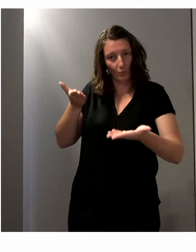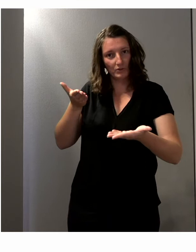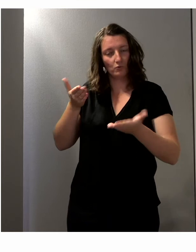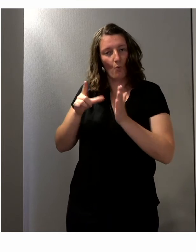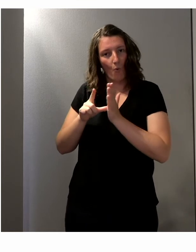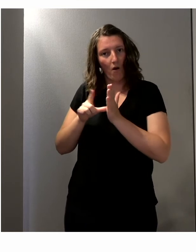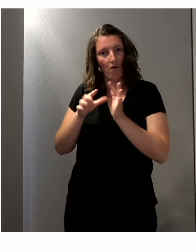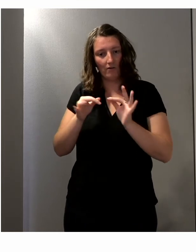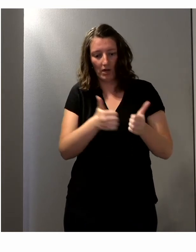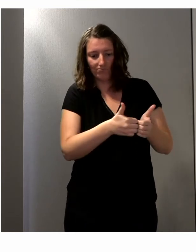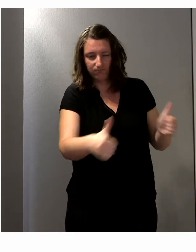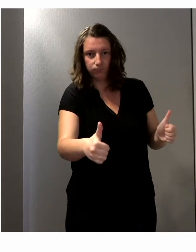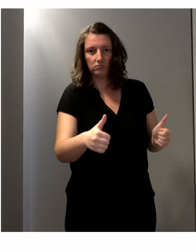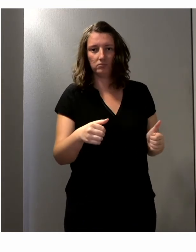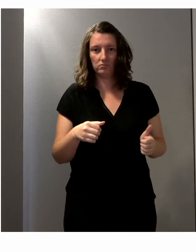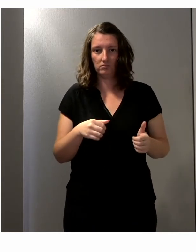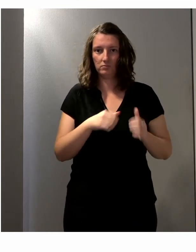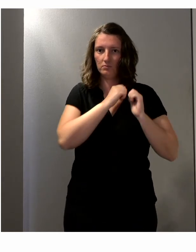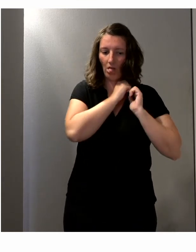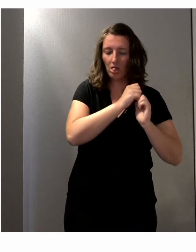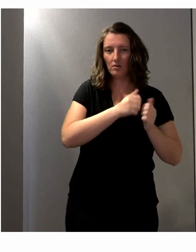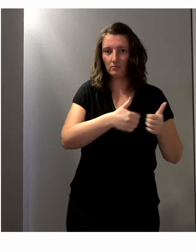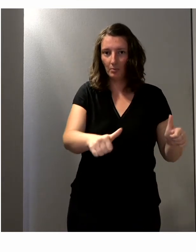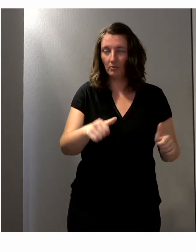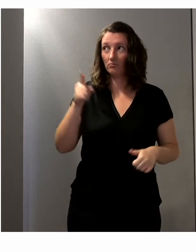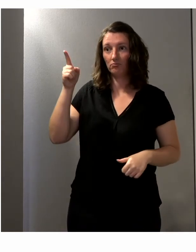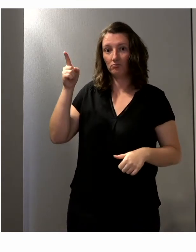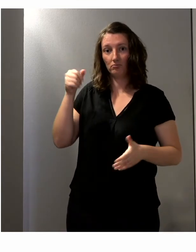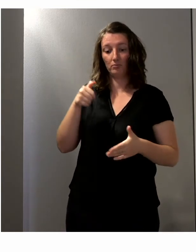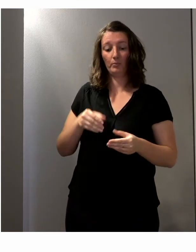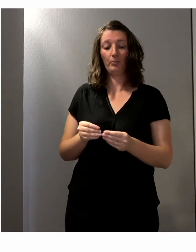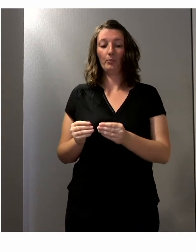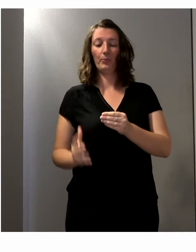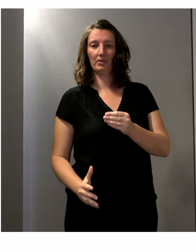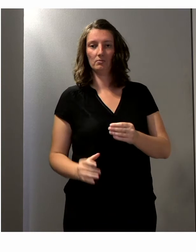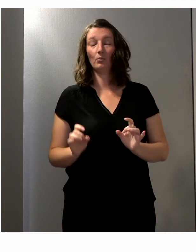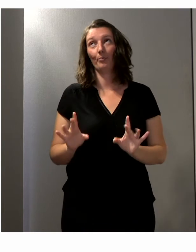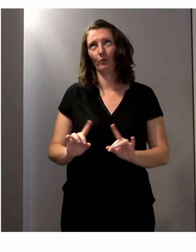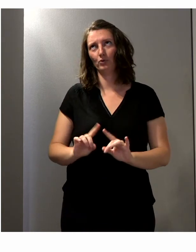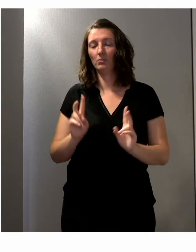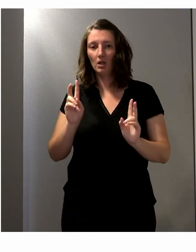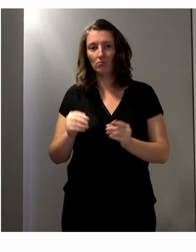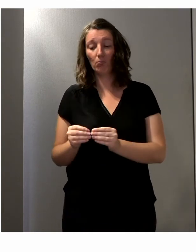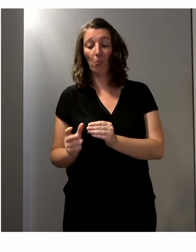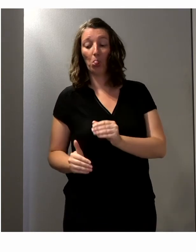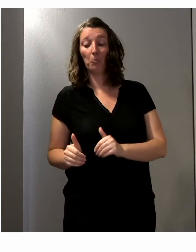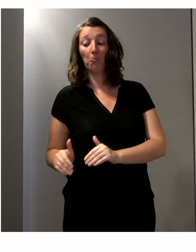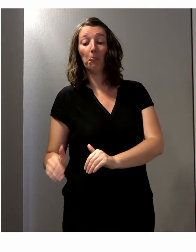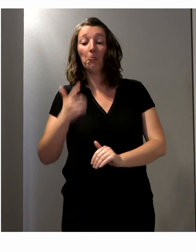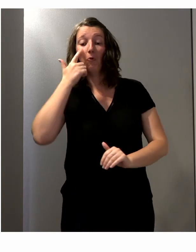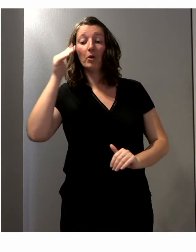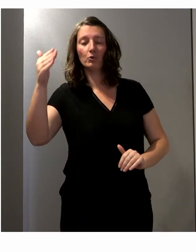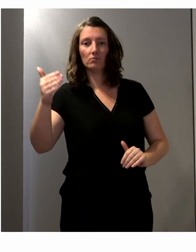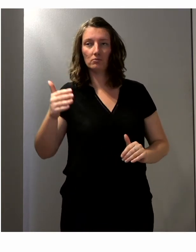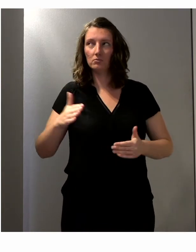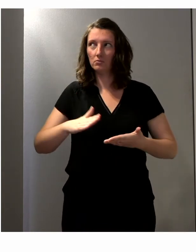rejetée, a été écartée. Alors, elle n'est pas définitivement rejetée, mais elle a été écartée jusque-là. Honnêtement, je ne